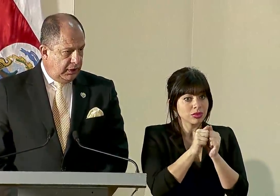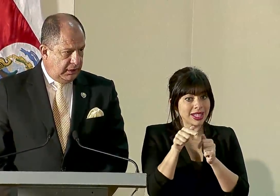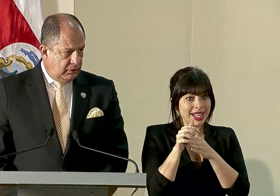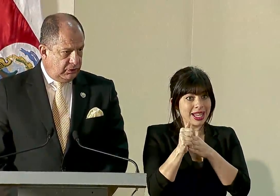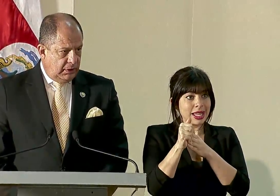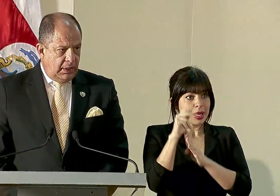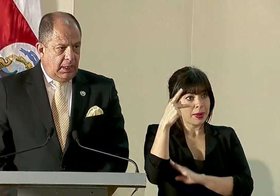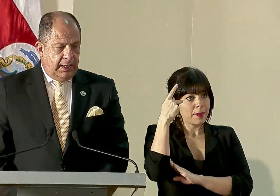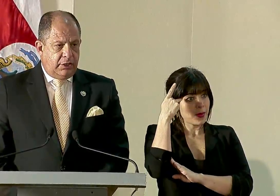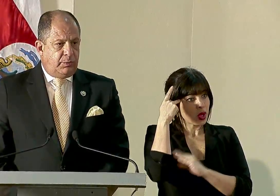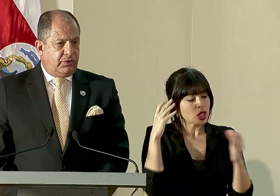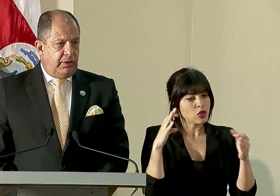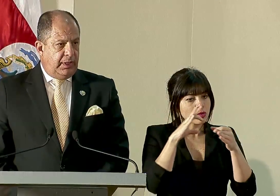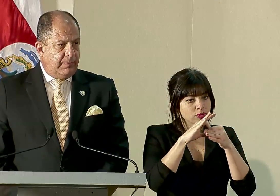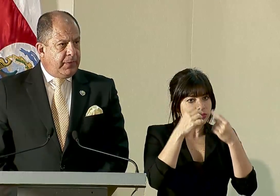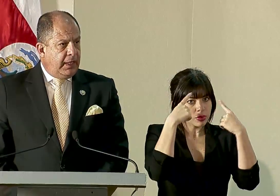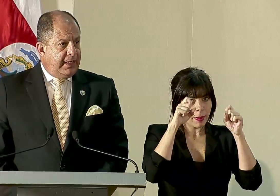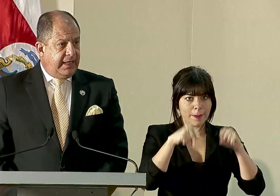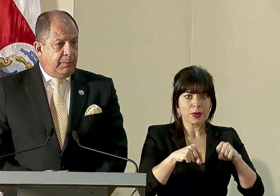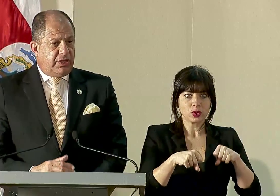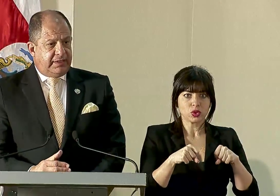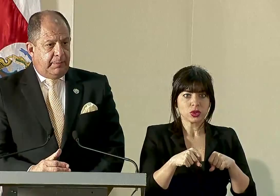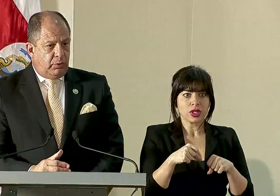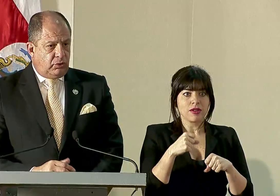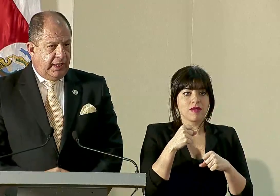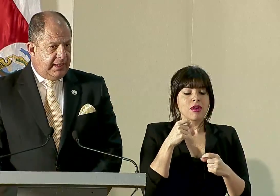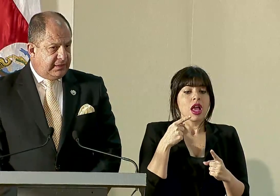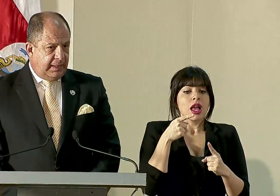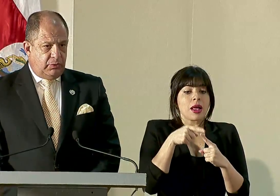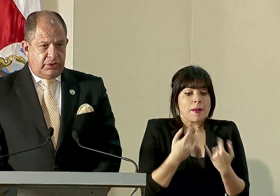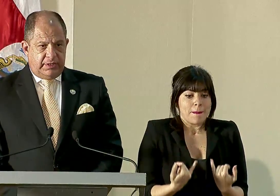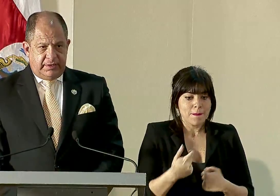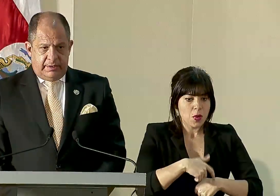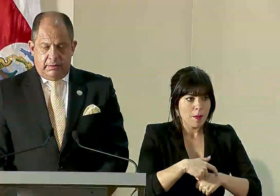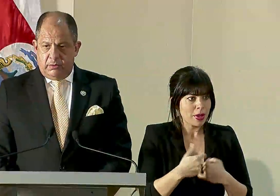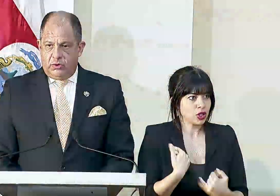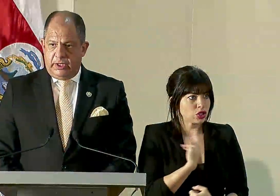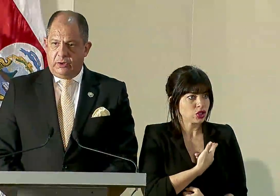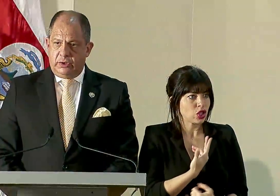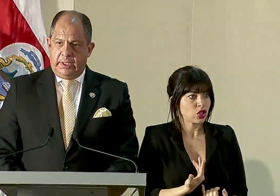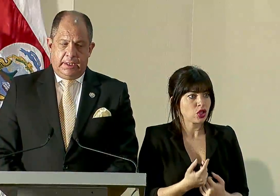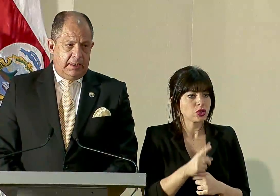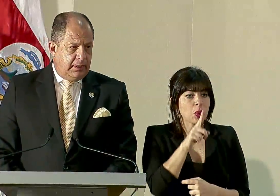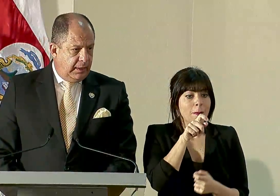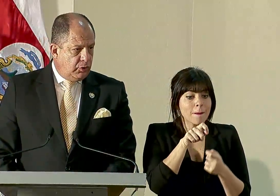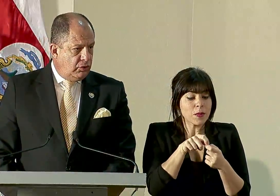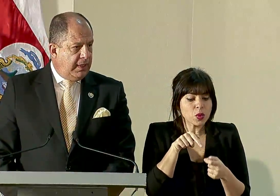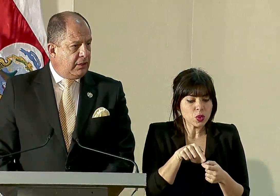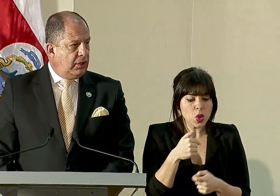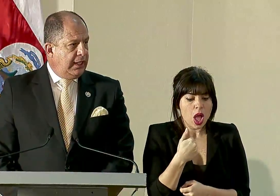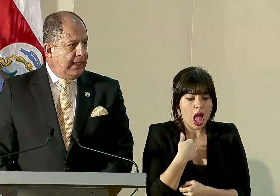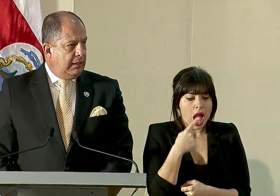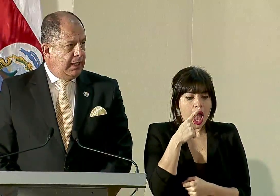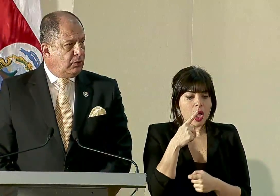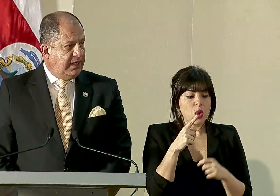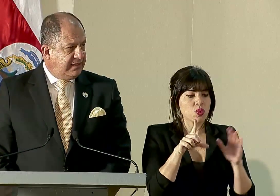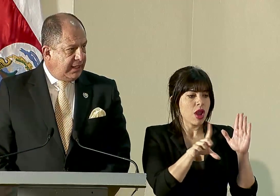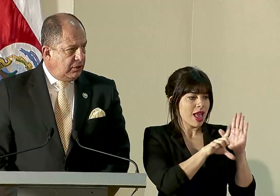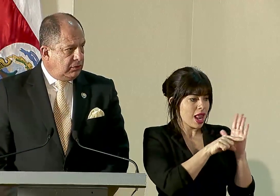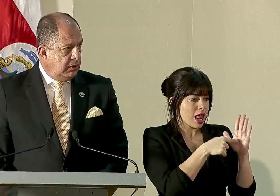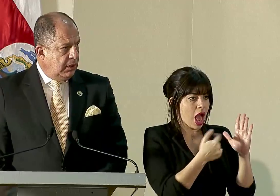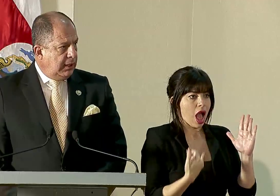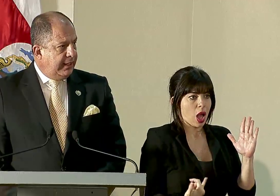líderes políticos han hecho posible que lleguemos hasta el punto en el que estamos. Es decir, uno en donde tenemos un marco legal